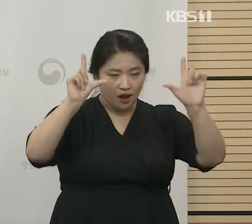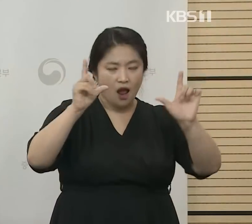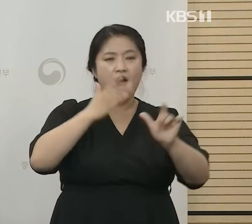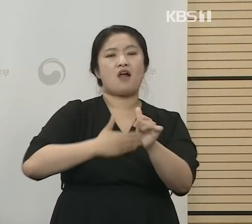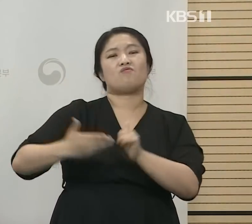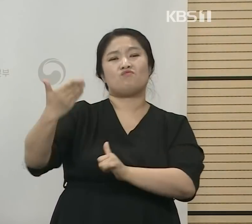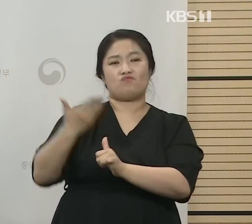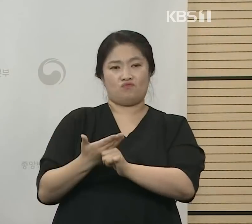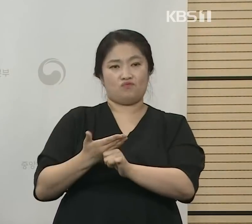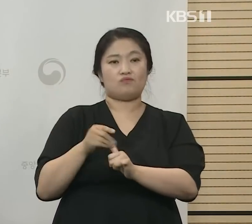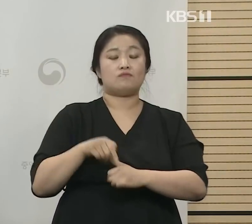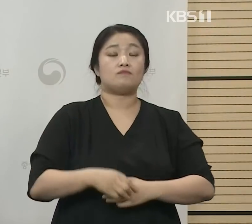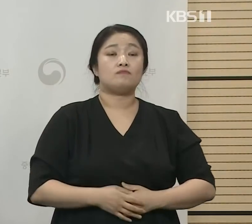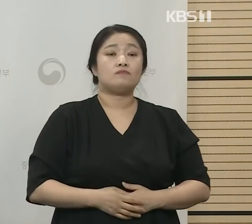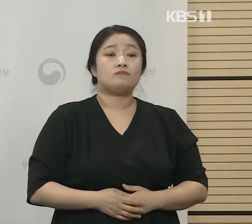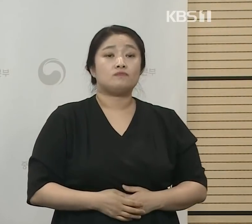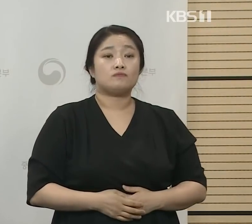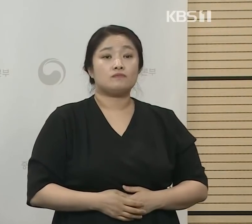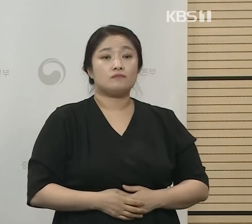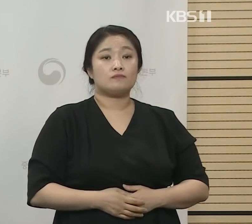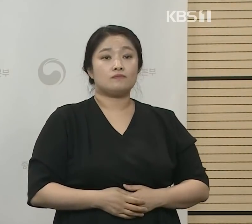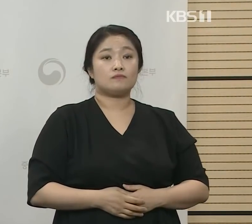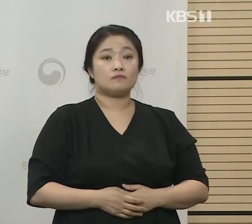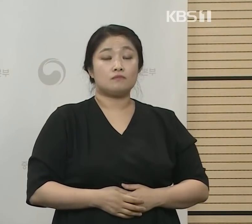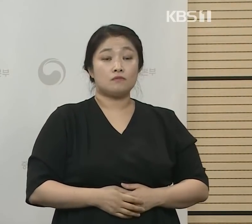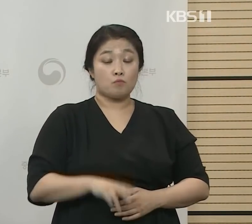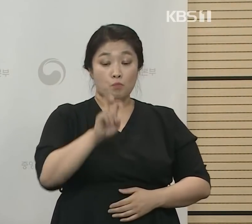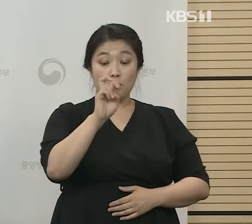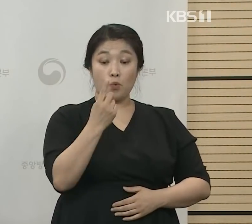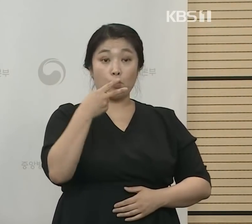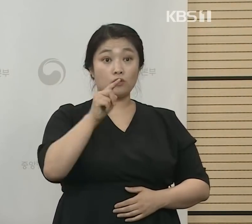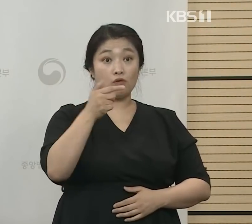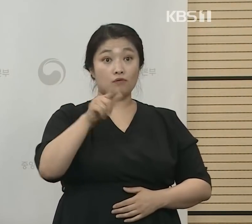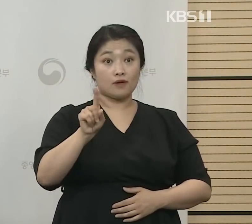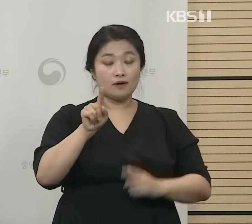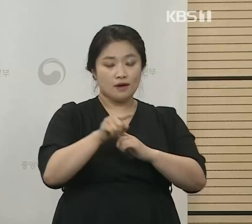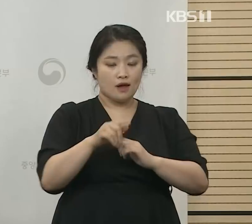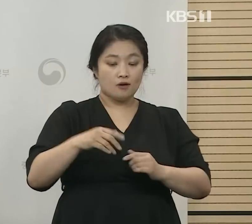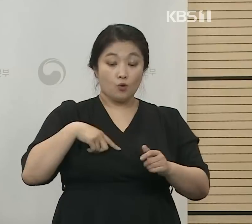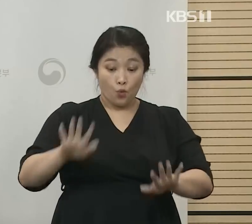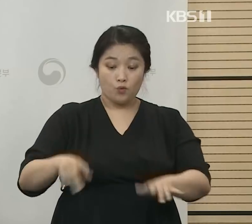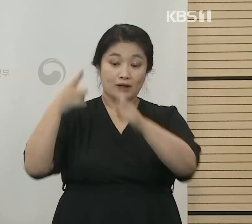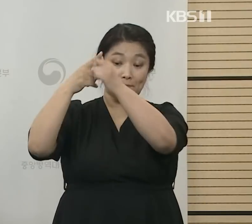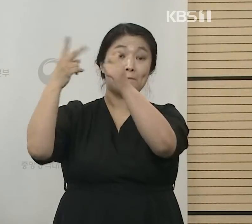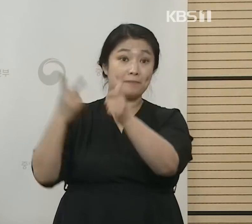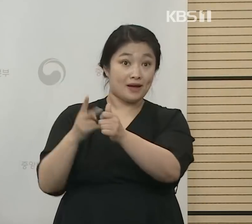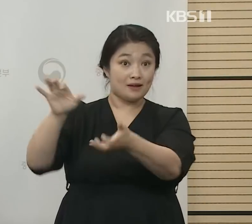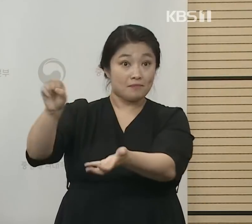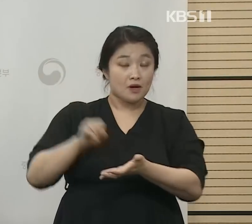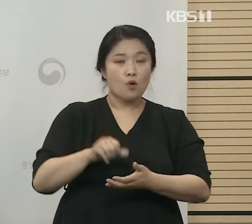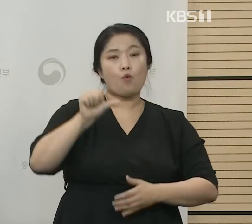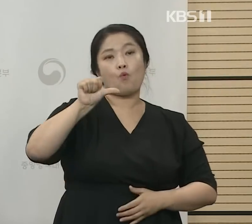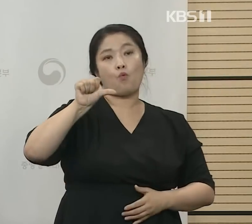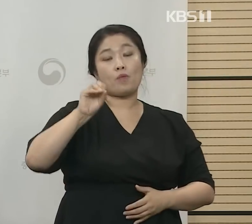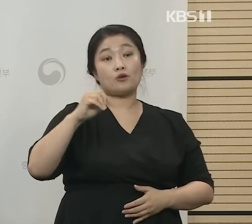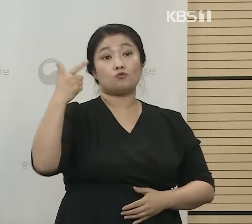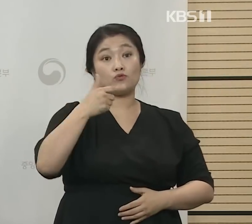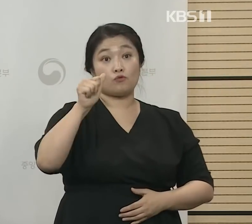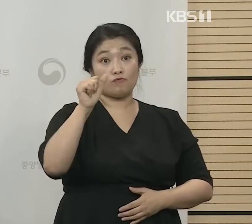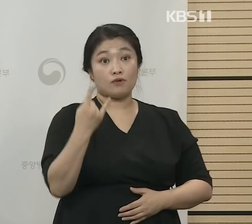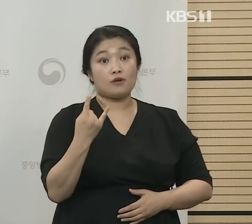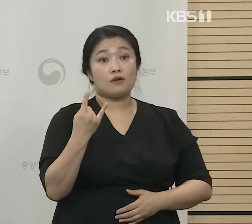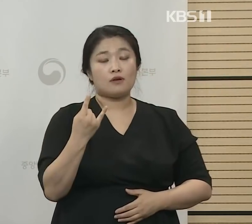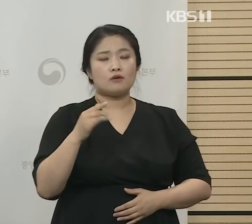알려온 데에 따른 사항입니다. 모더나 백신의 국내 두 번째 공급 물량인 5만 6천